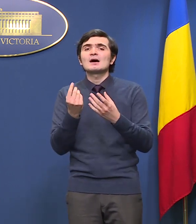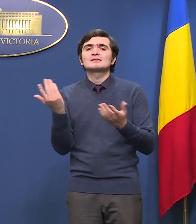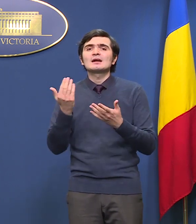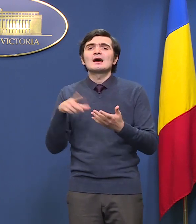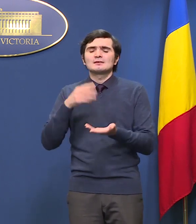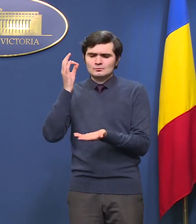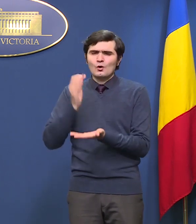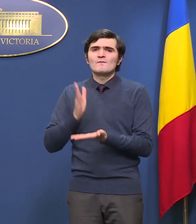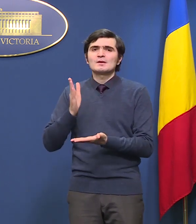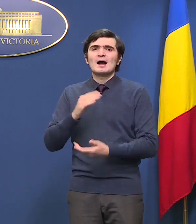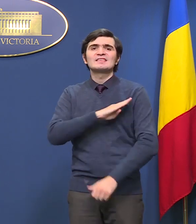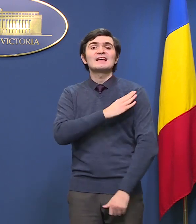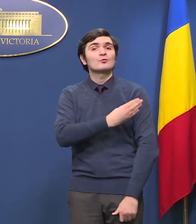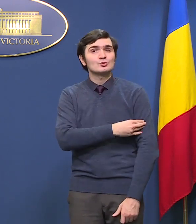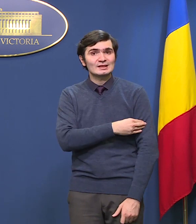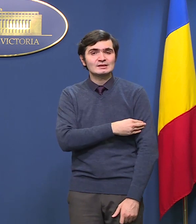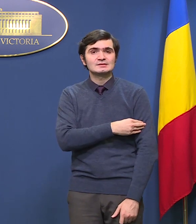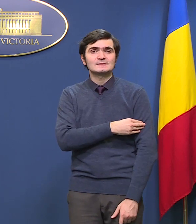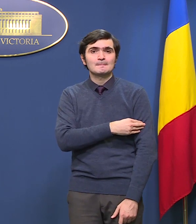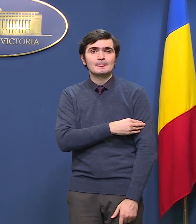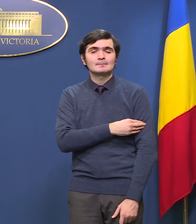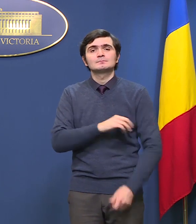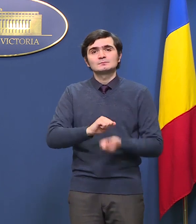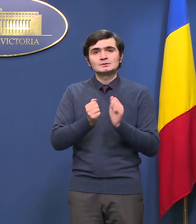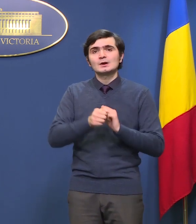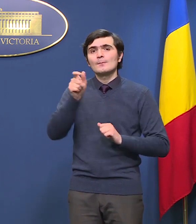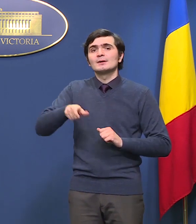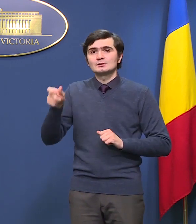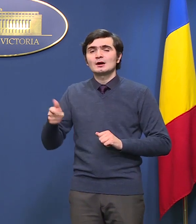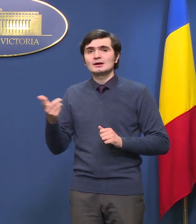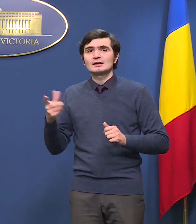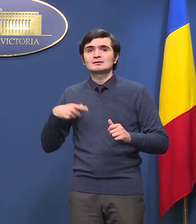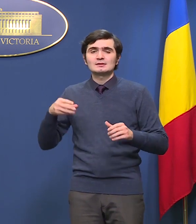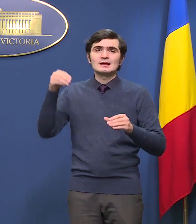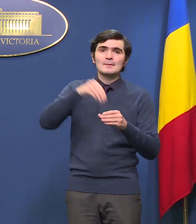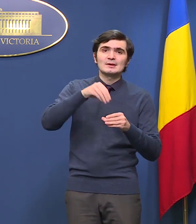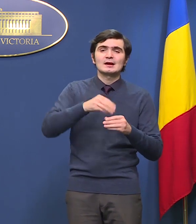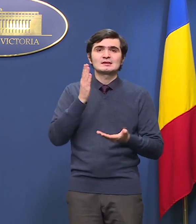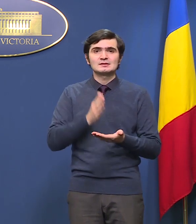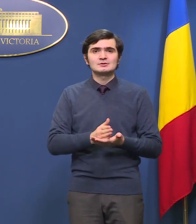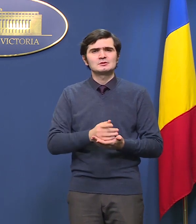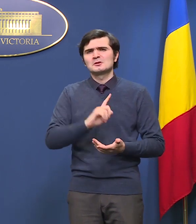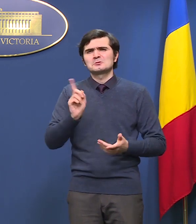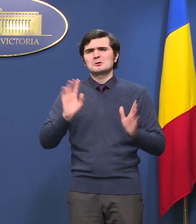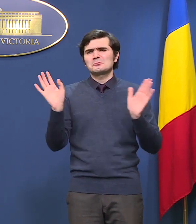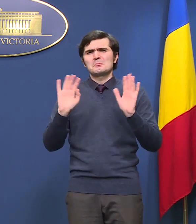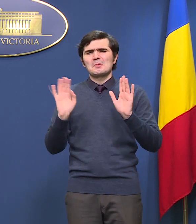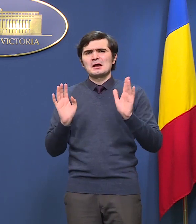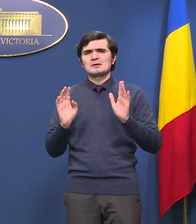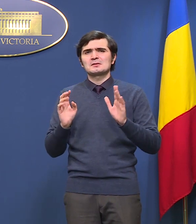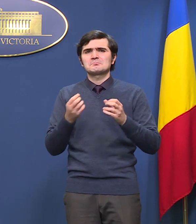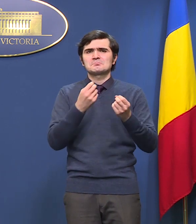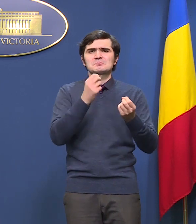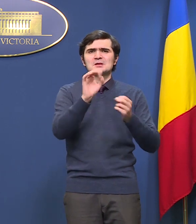de autorități, de persoane care sunt implicate în decizie și să nu mai